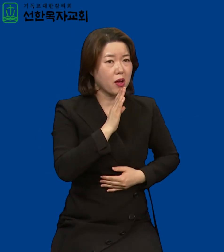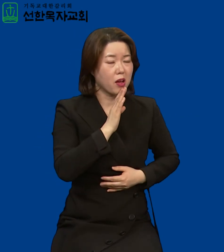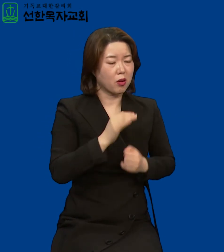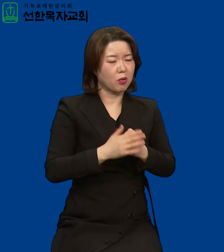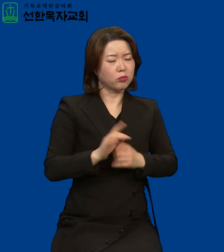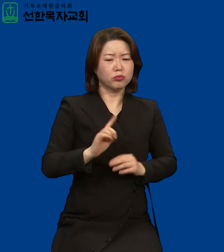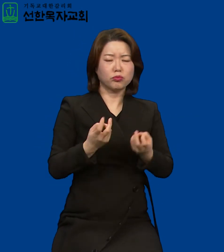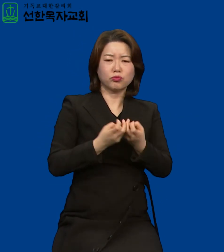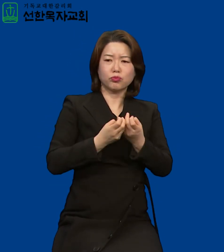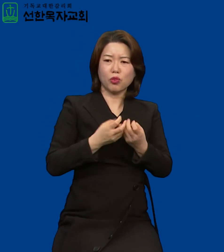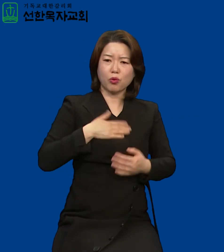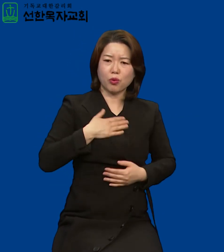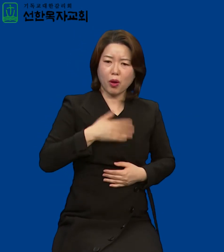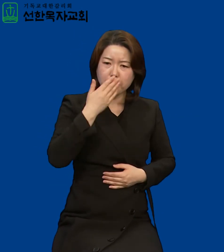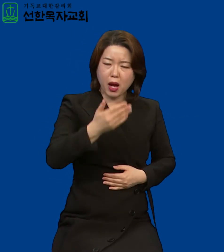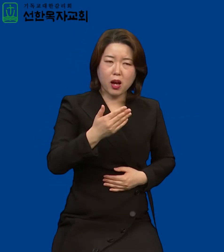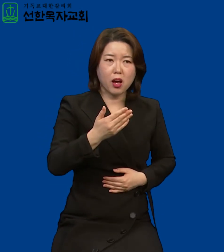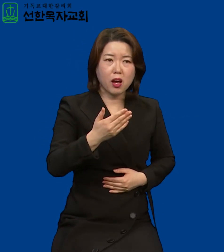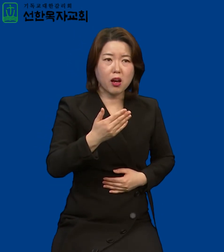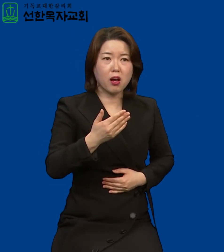그걸 어떻게 알 수 있나?